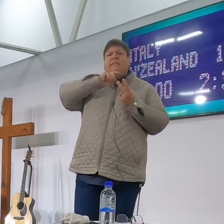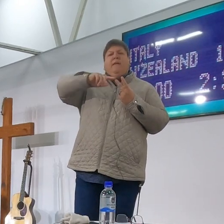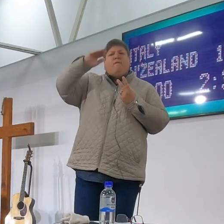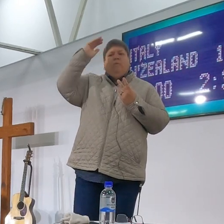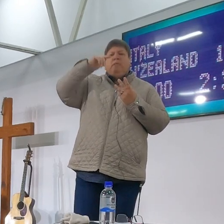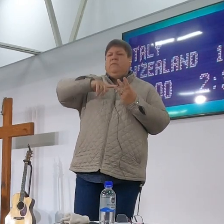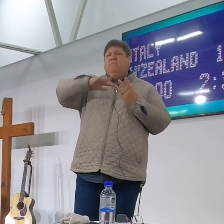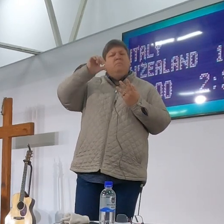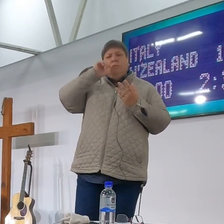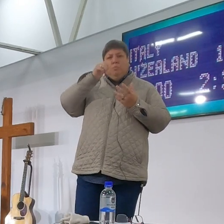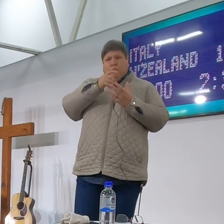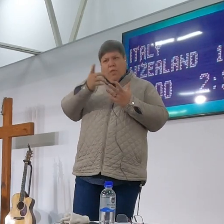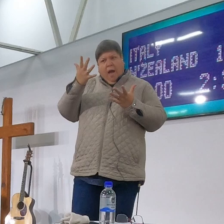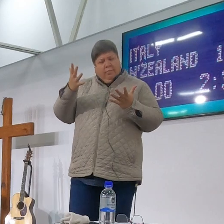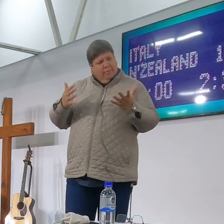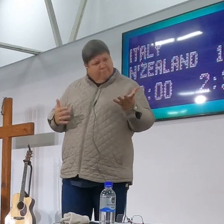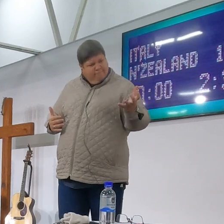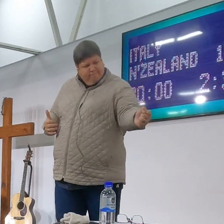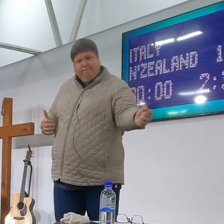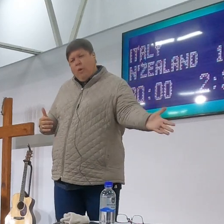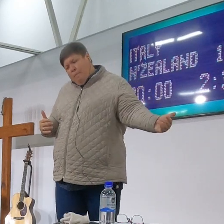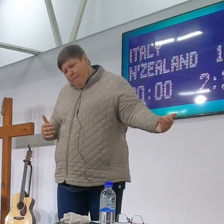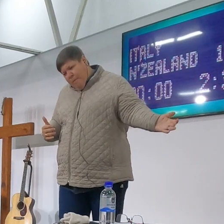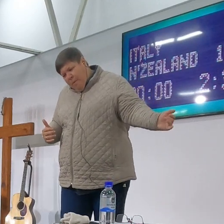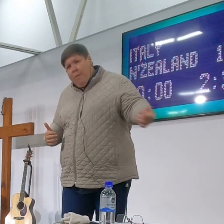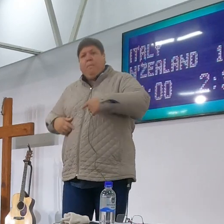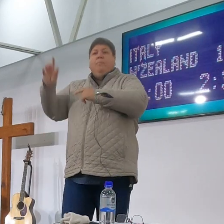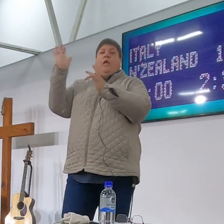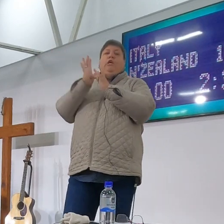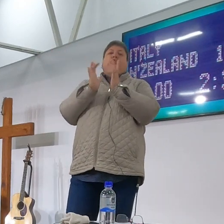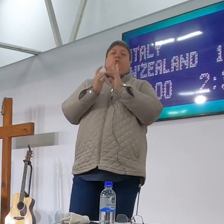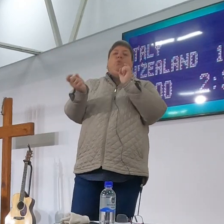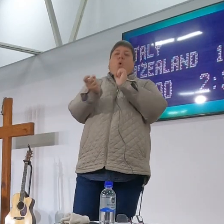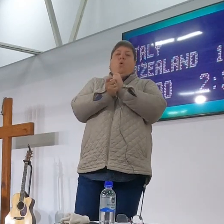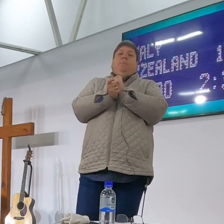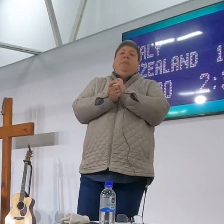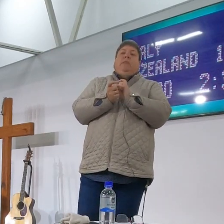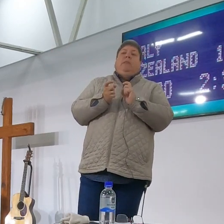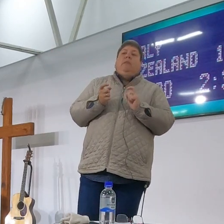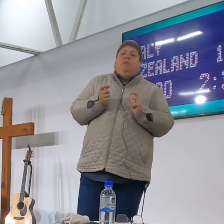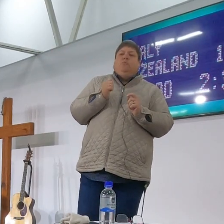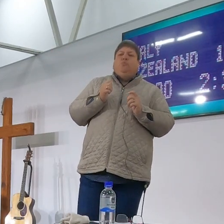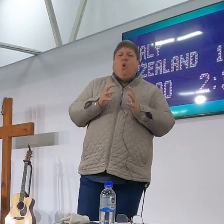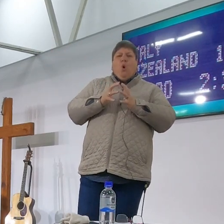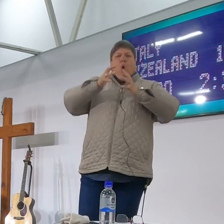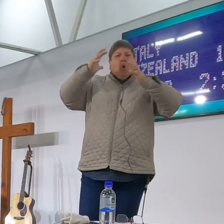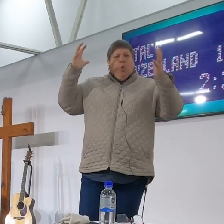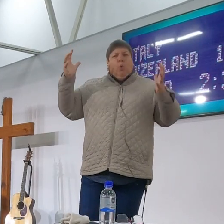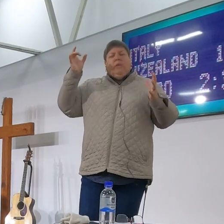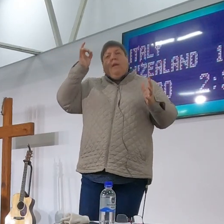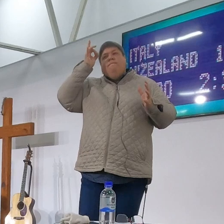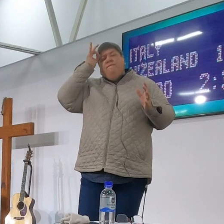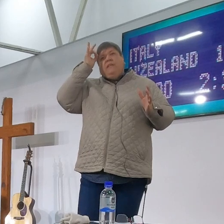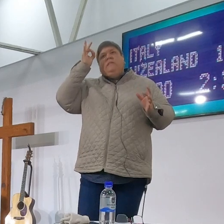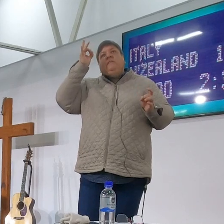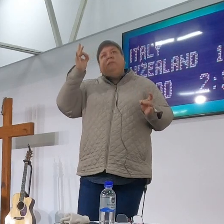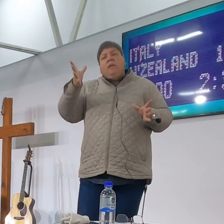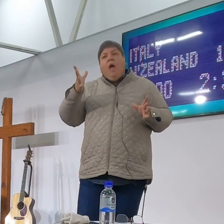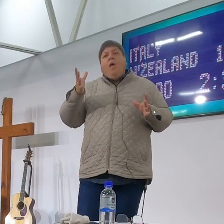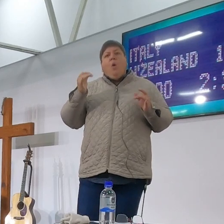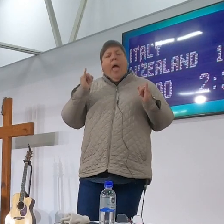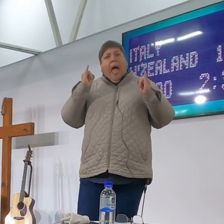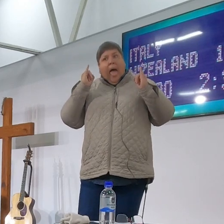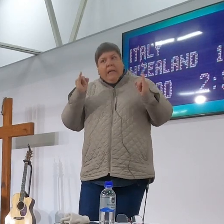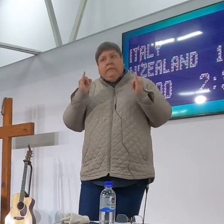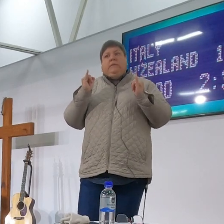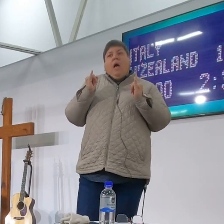nie. Inteendeel, ons moet uitreik na die volwassenes, maar ons moet 'n groter budget gee, ons moet 'n groter begroting hê. Ons moet baie ernstiger